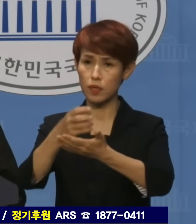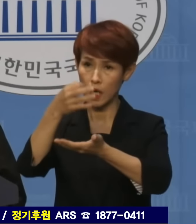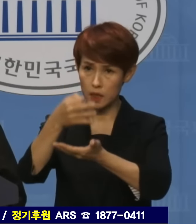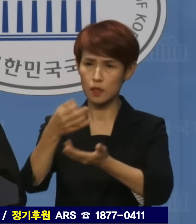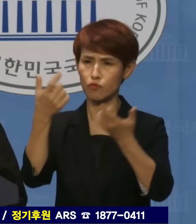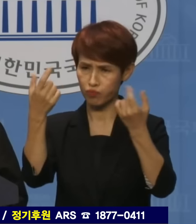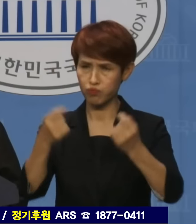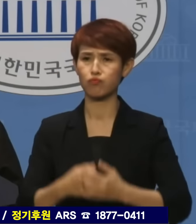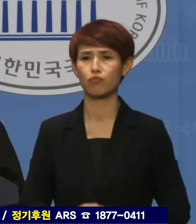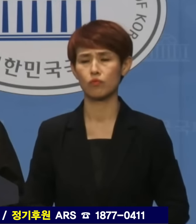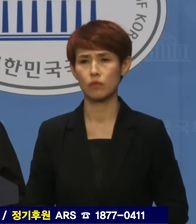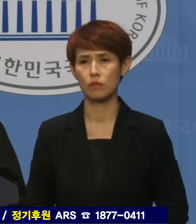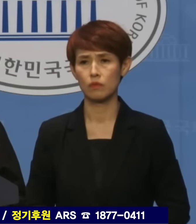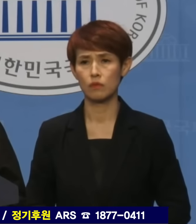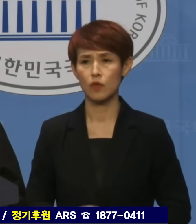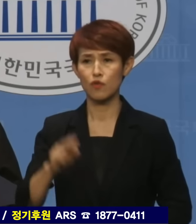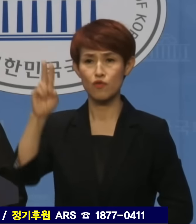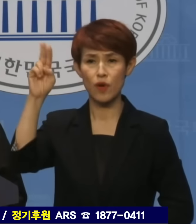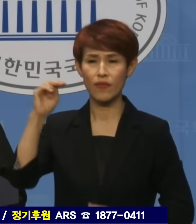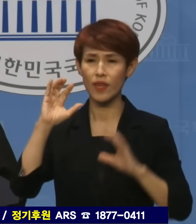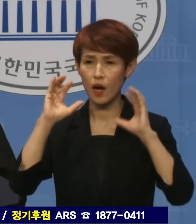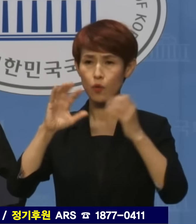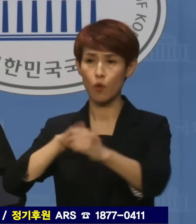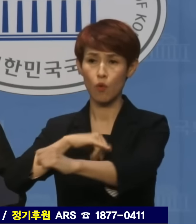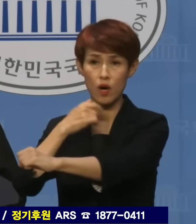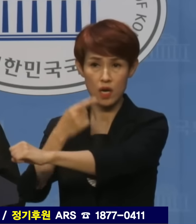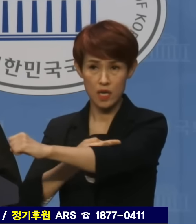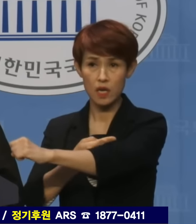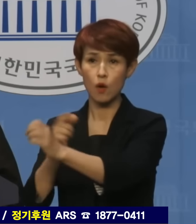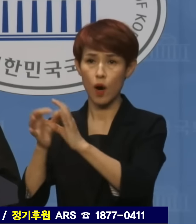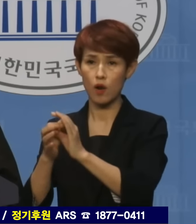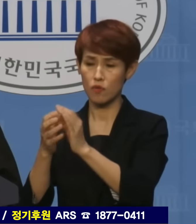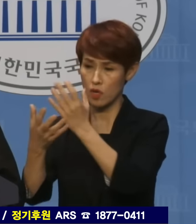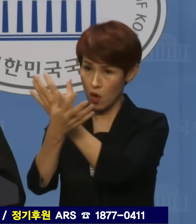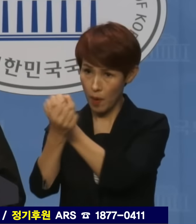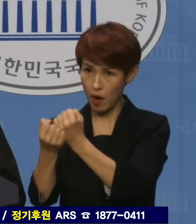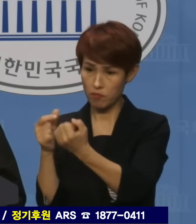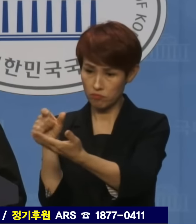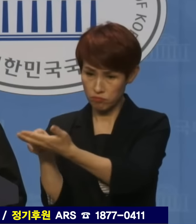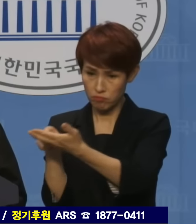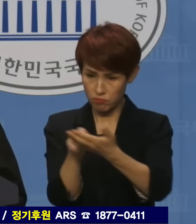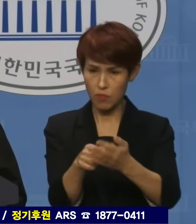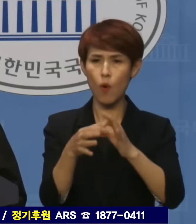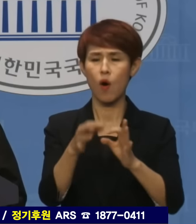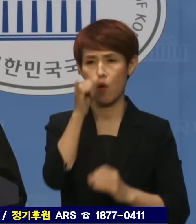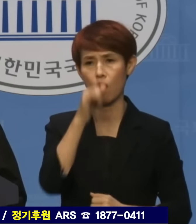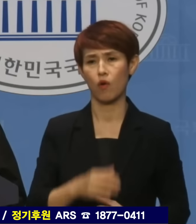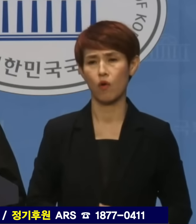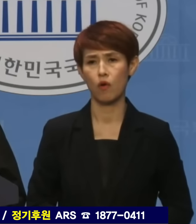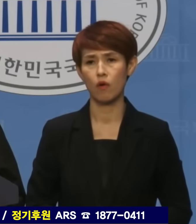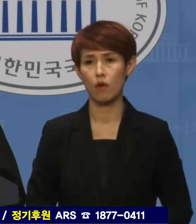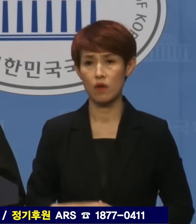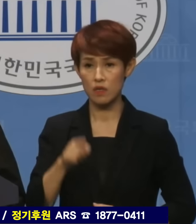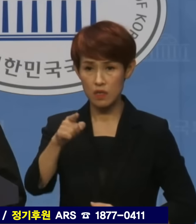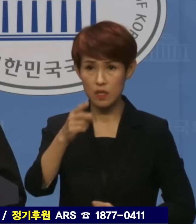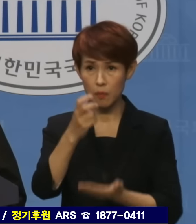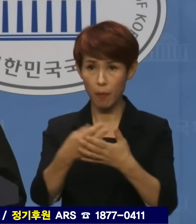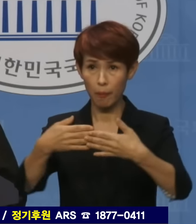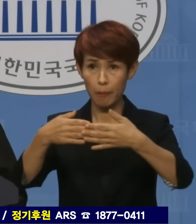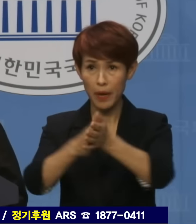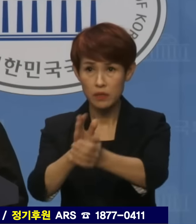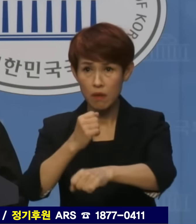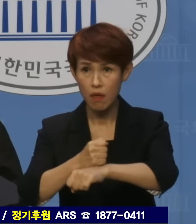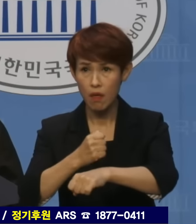가치입니다. 유엔 아동의 권리에 관한 협약에 근거한 것입니다. 그런데 이를 폐지하려고 합니다.